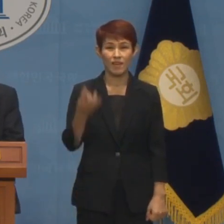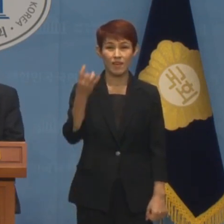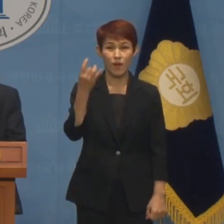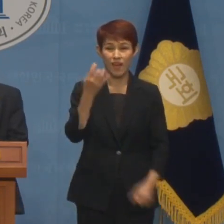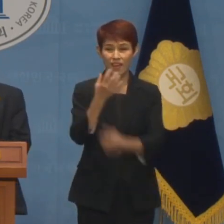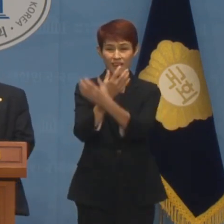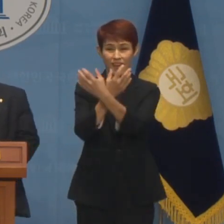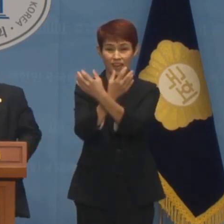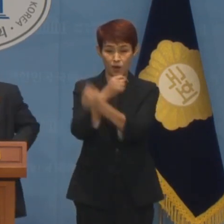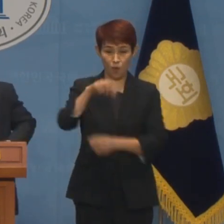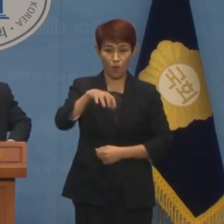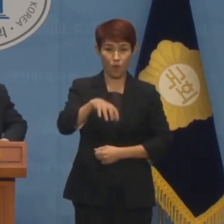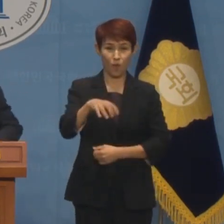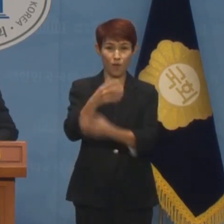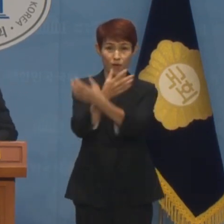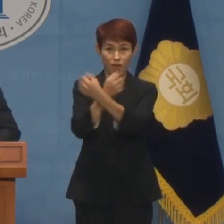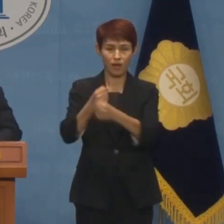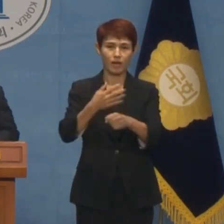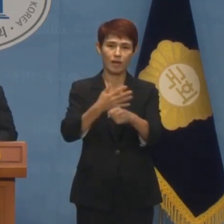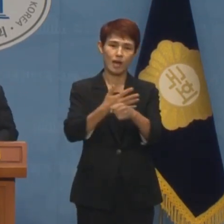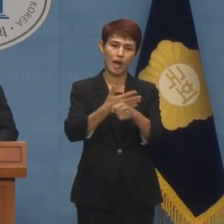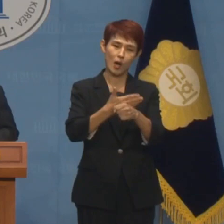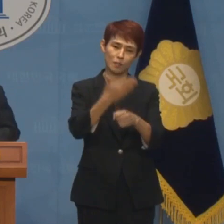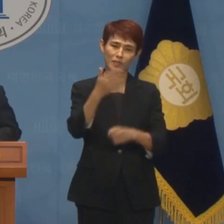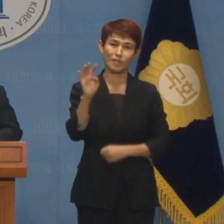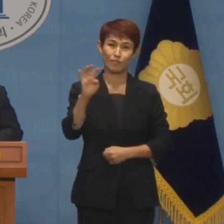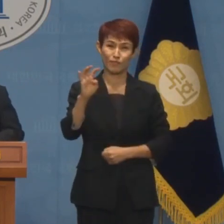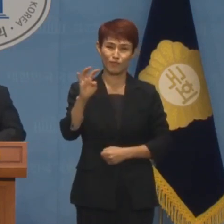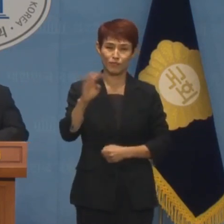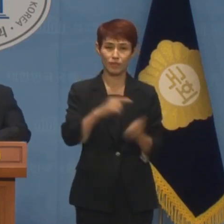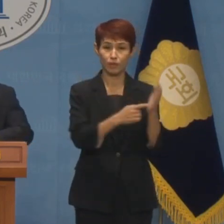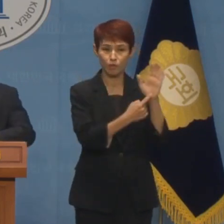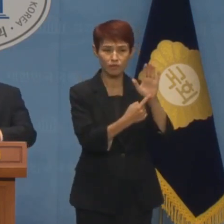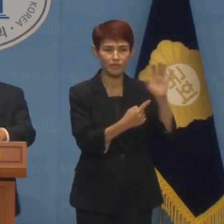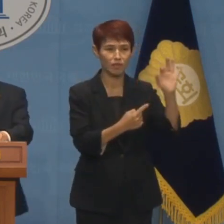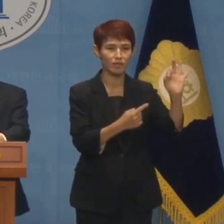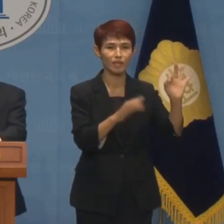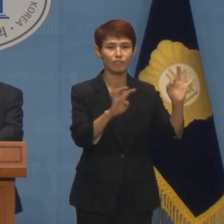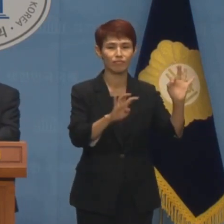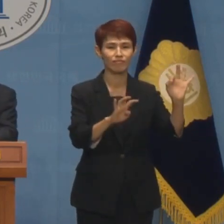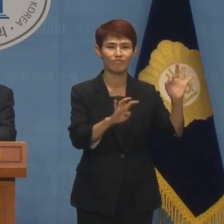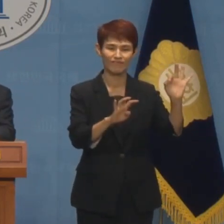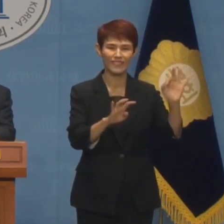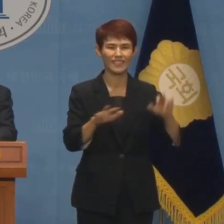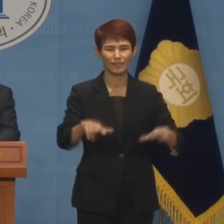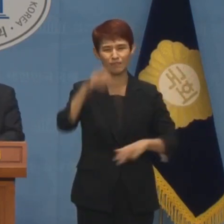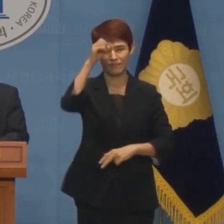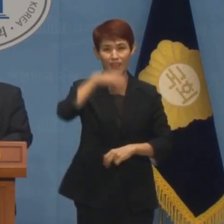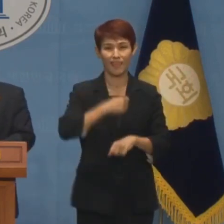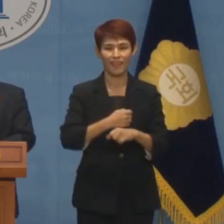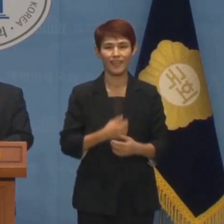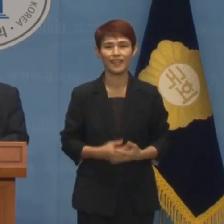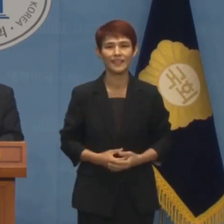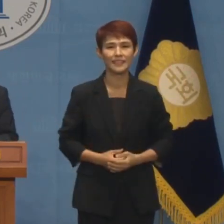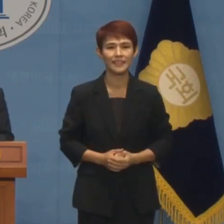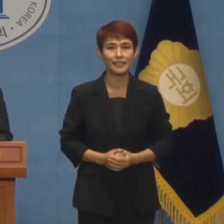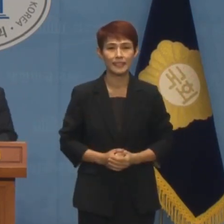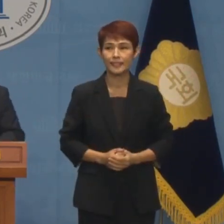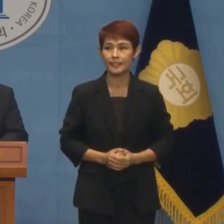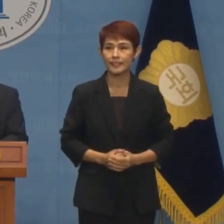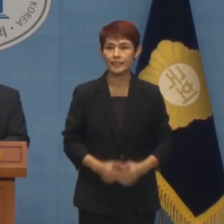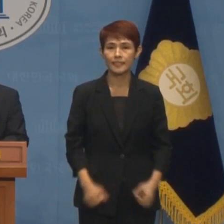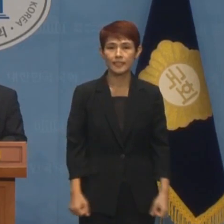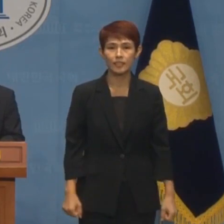했는데 저기 공지는 10시 40분으로 떠 있어서요. 지금 하겠습니다. 우리